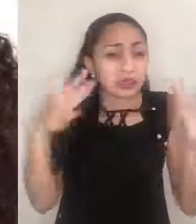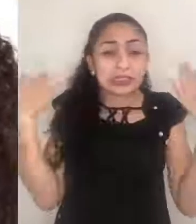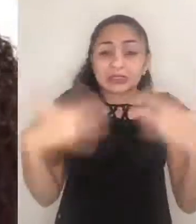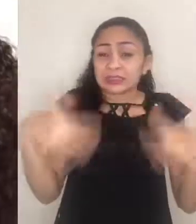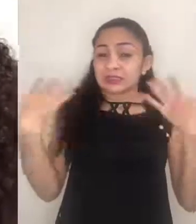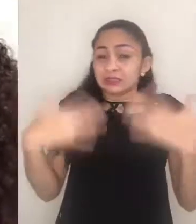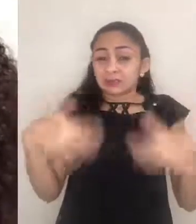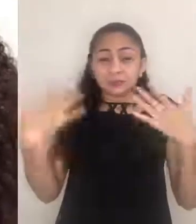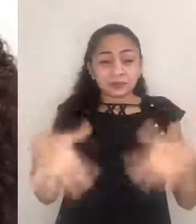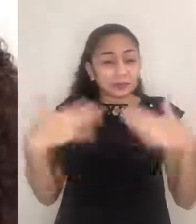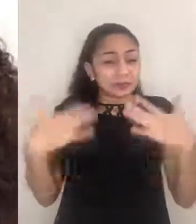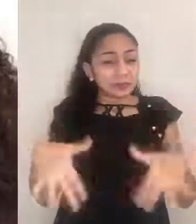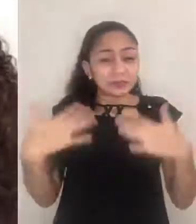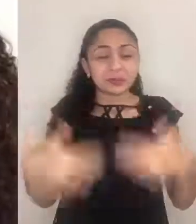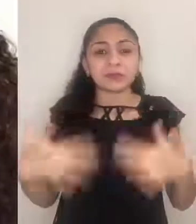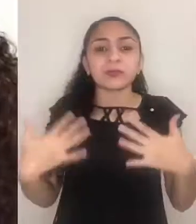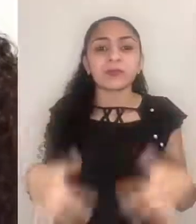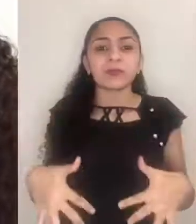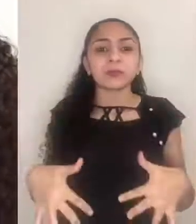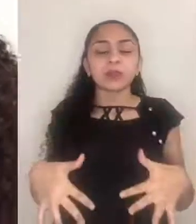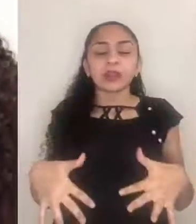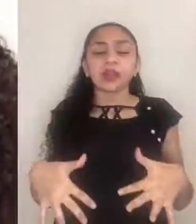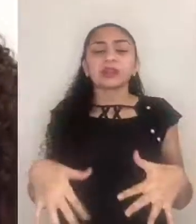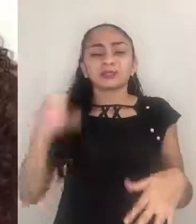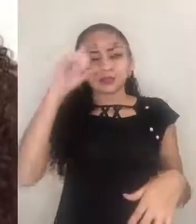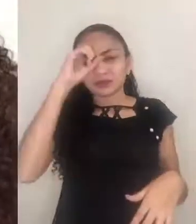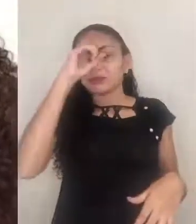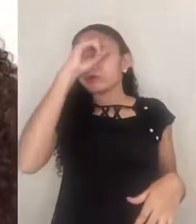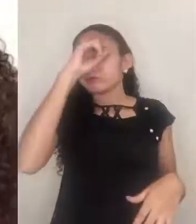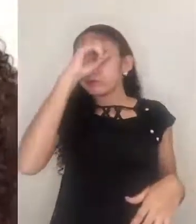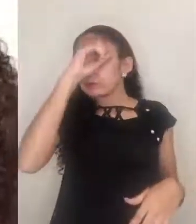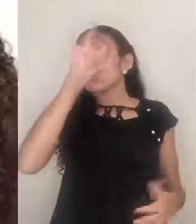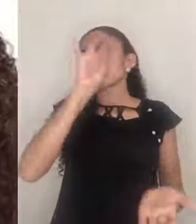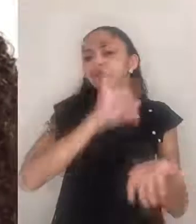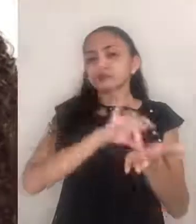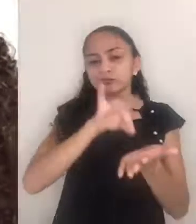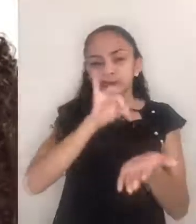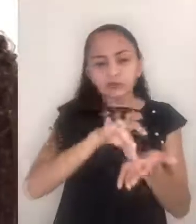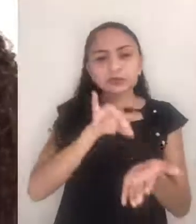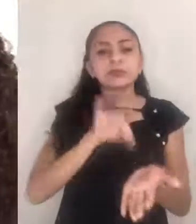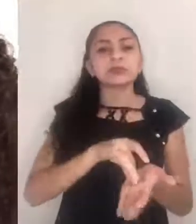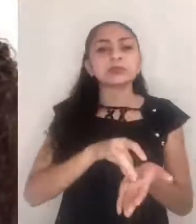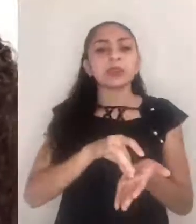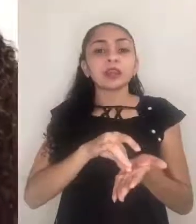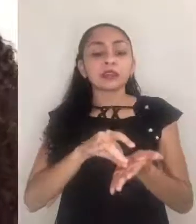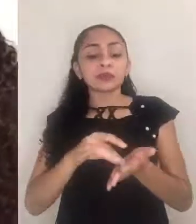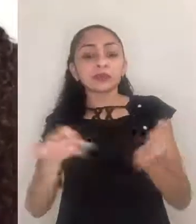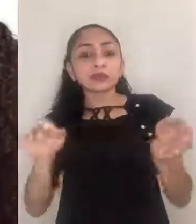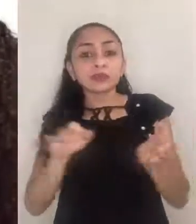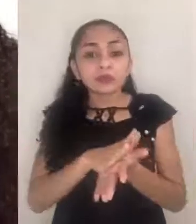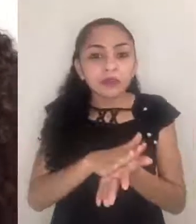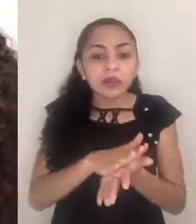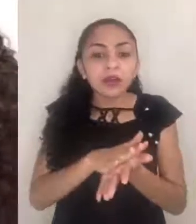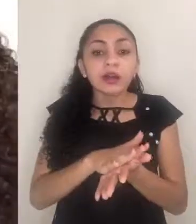história dele, a quantidade de coisas que ele perdeu, enfim, tantas dificuldades que ele enfrentou. Sabemos também que, no